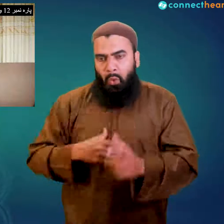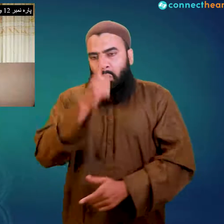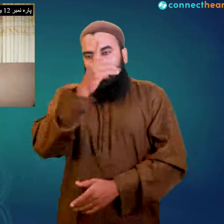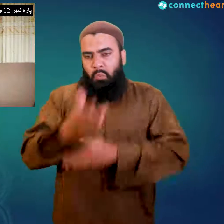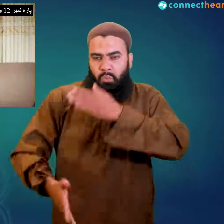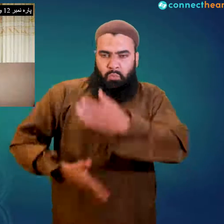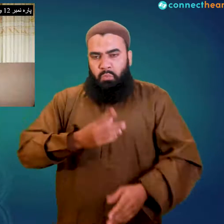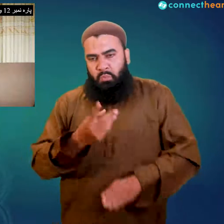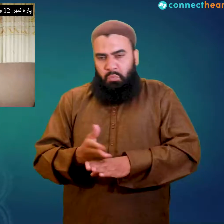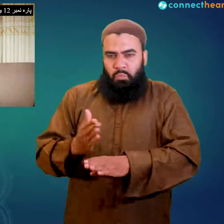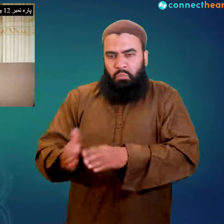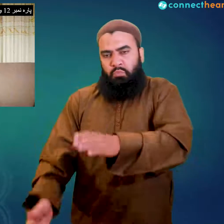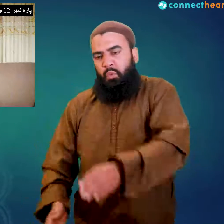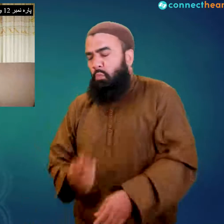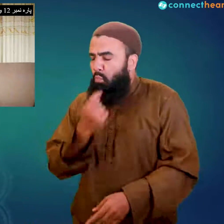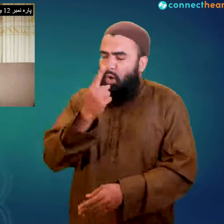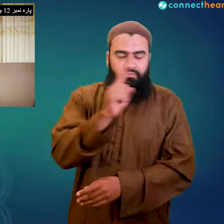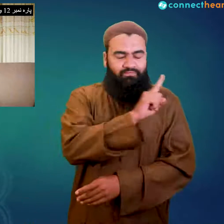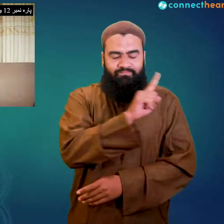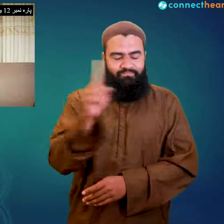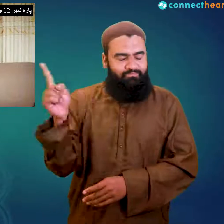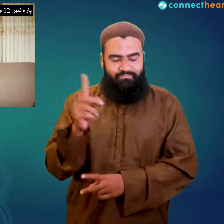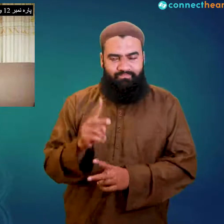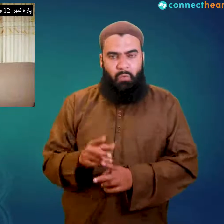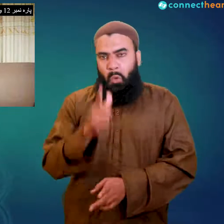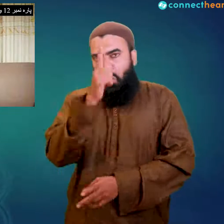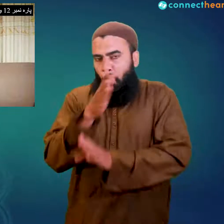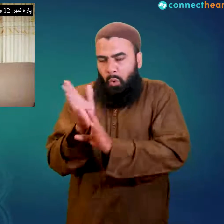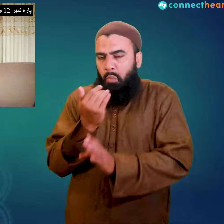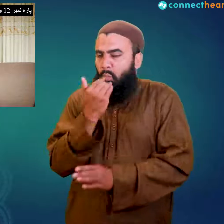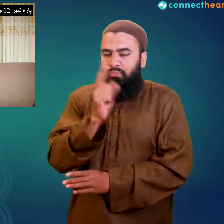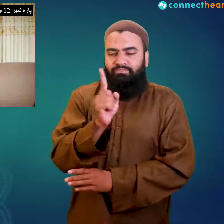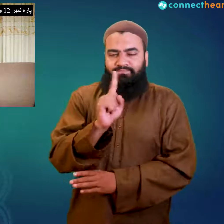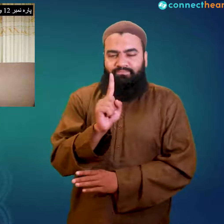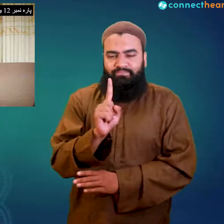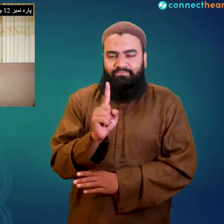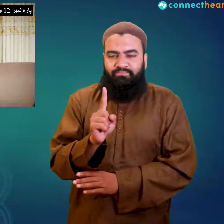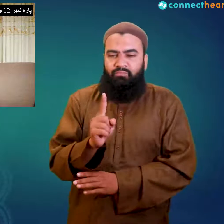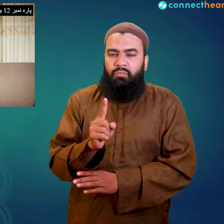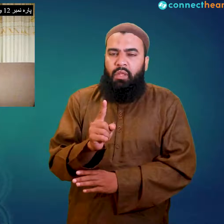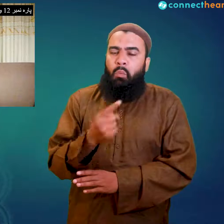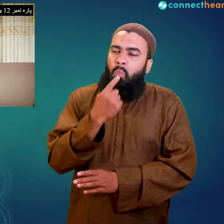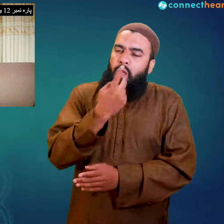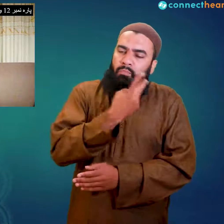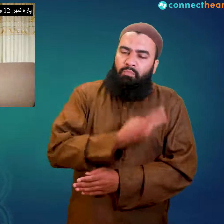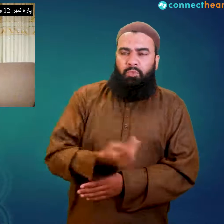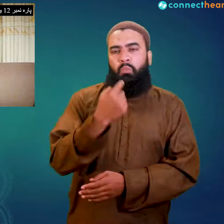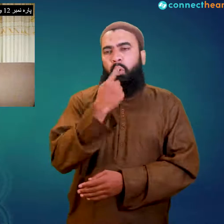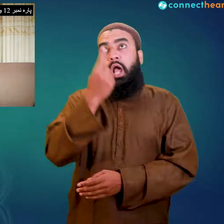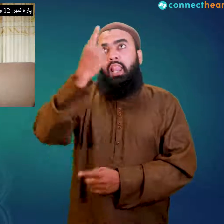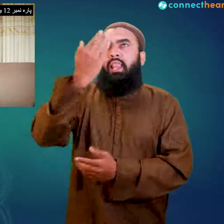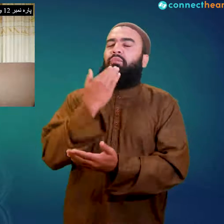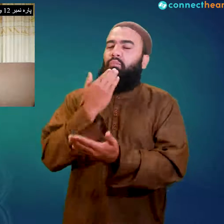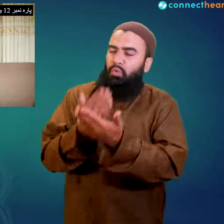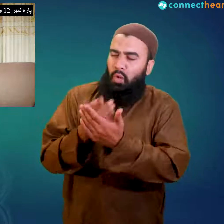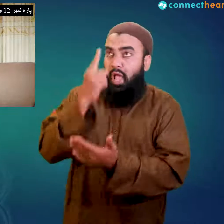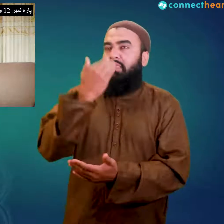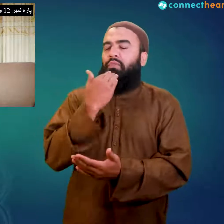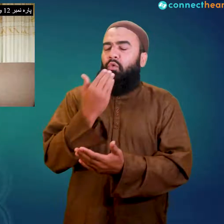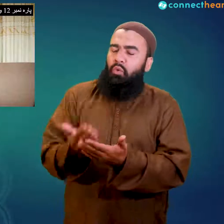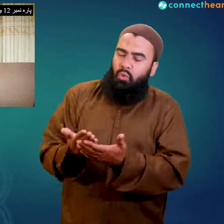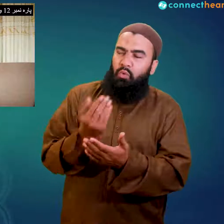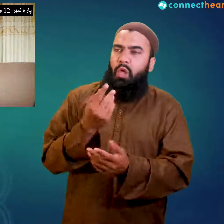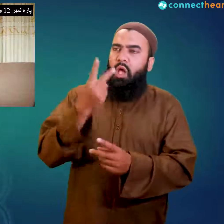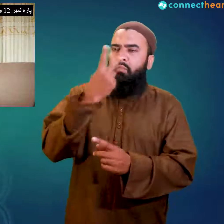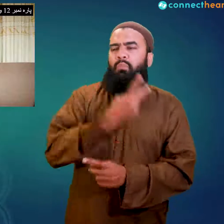دے دے تو وہ اس پر شیخی بگھارنے لگے، اترانے لگے، یہ نہیں ہو، بلکہ اس چیز